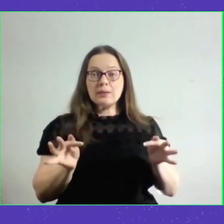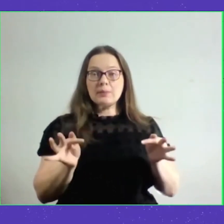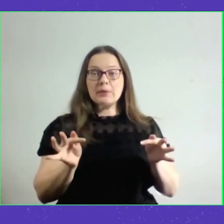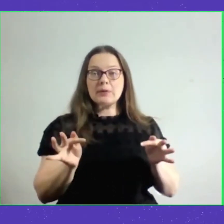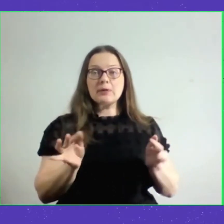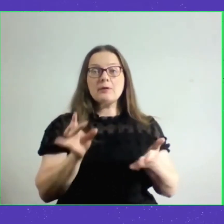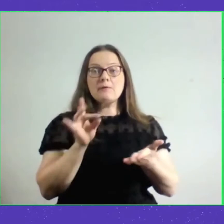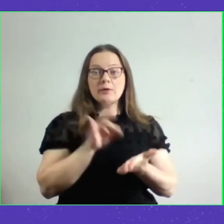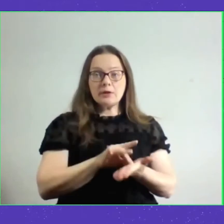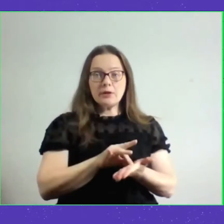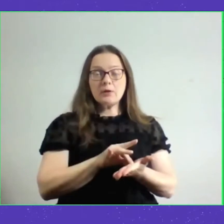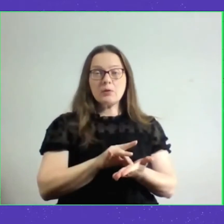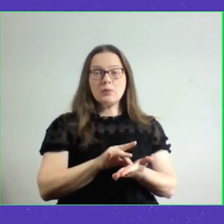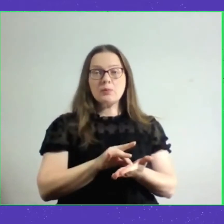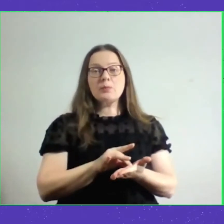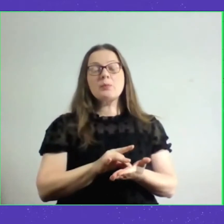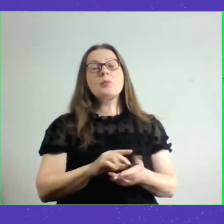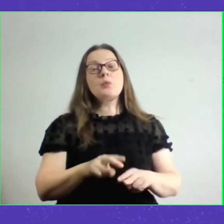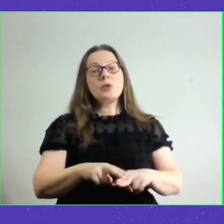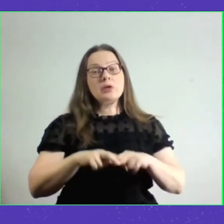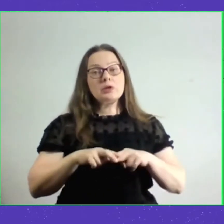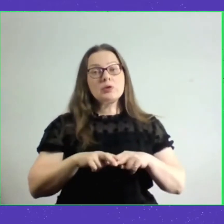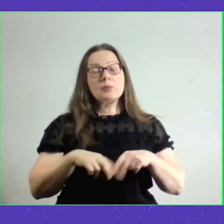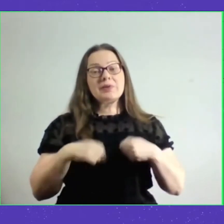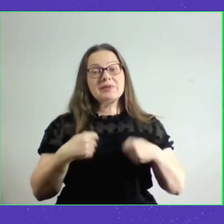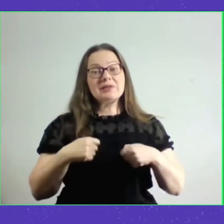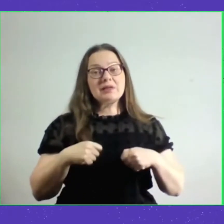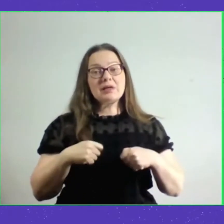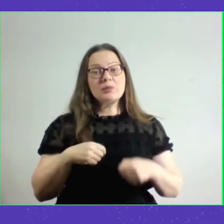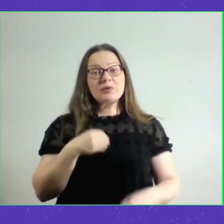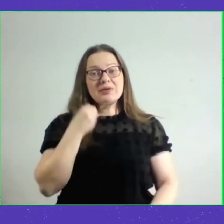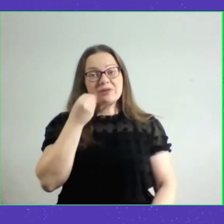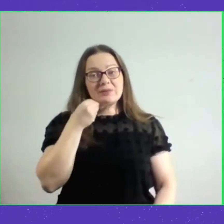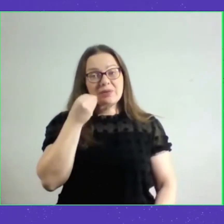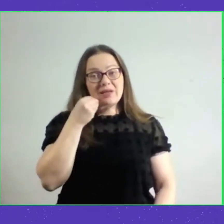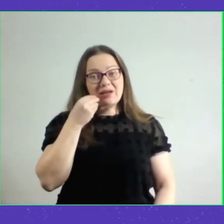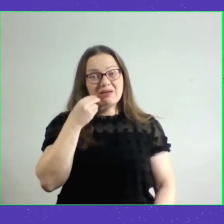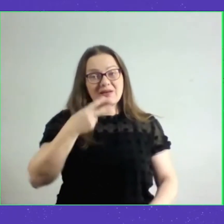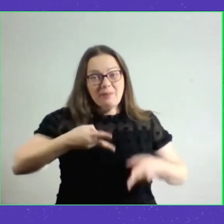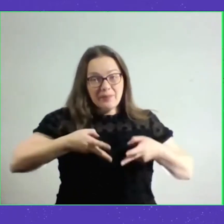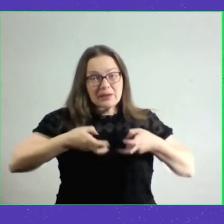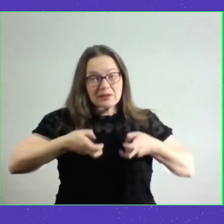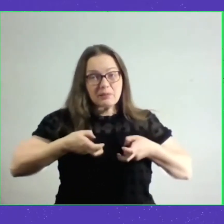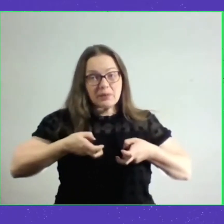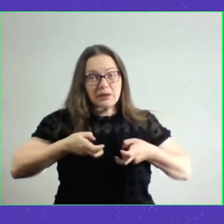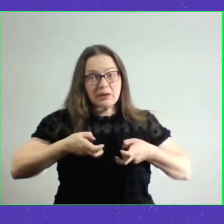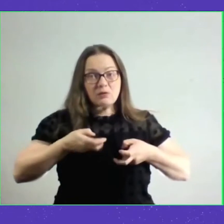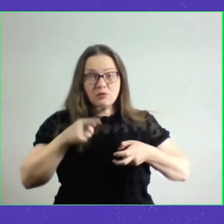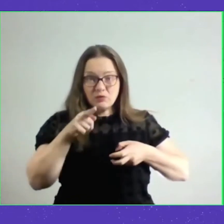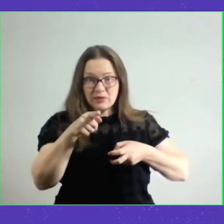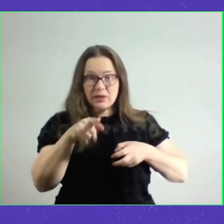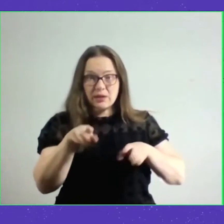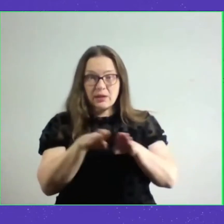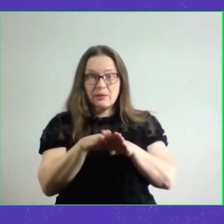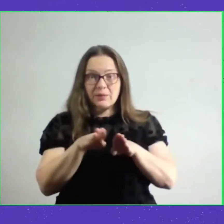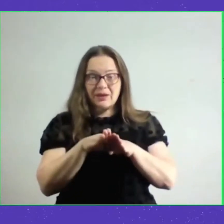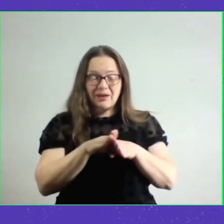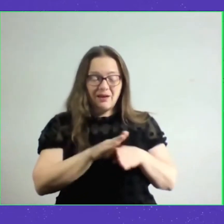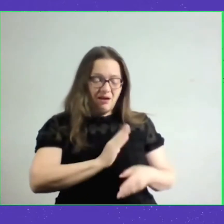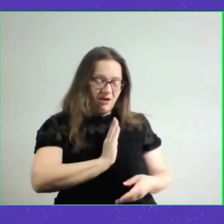experiência, e eu olhar para a minha experiência, o nosso coração tem muita impureza ainda.